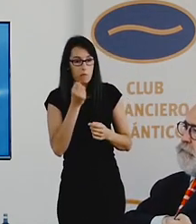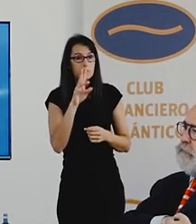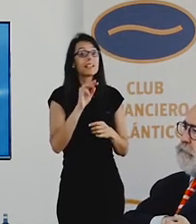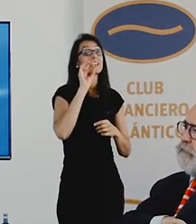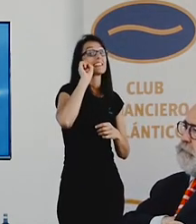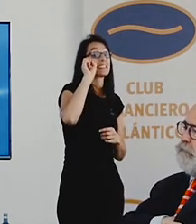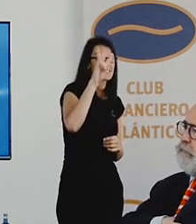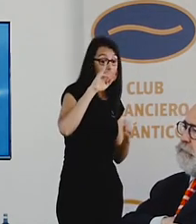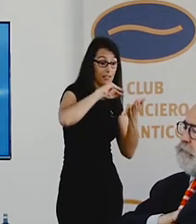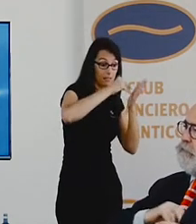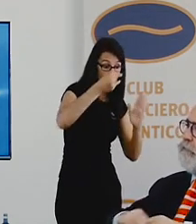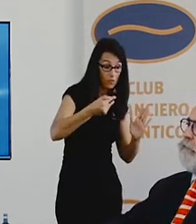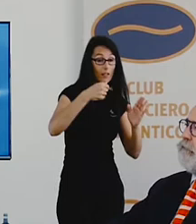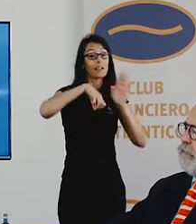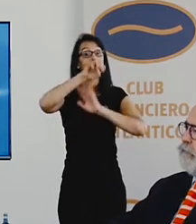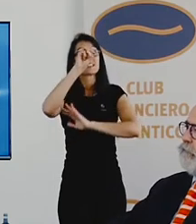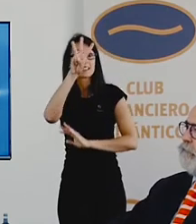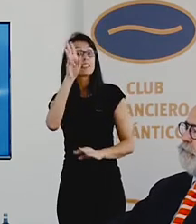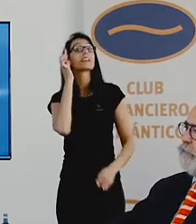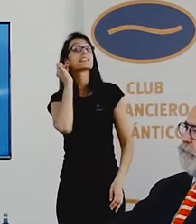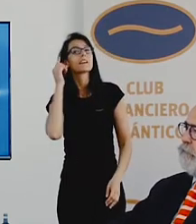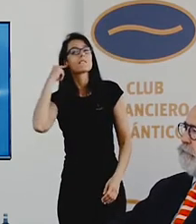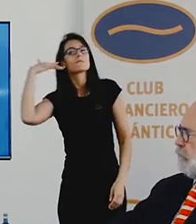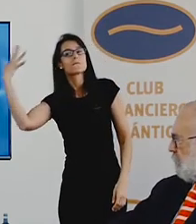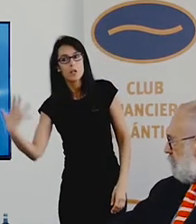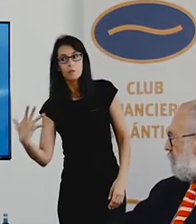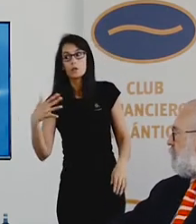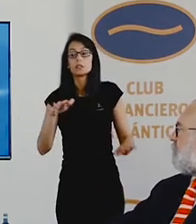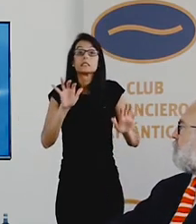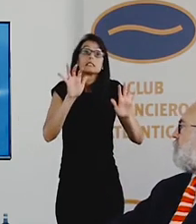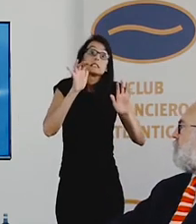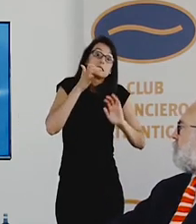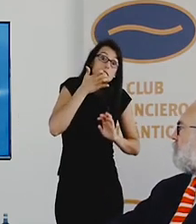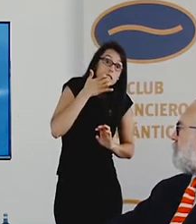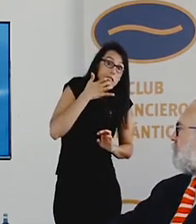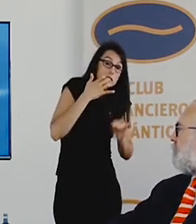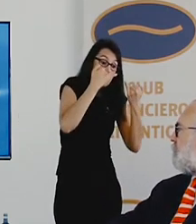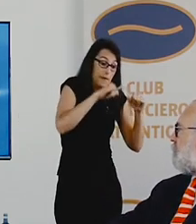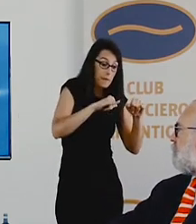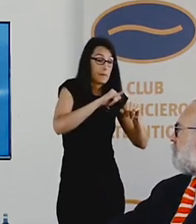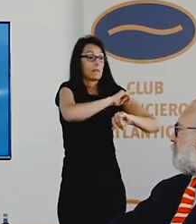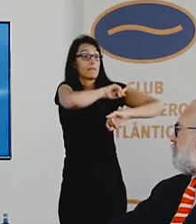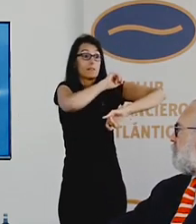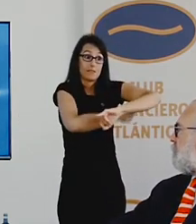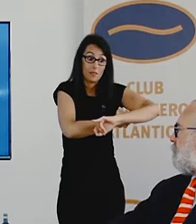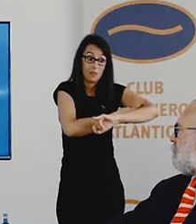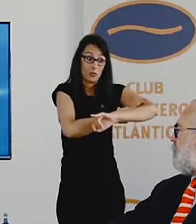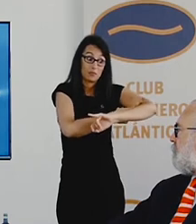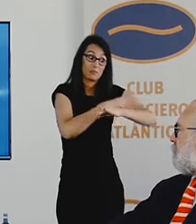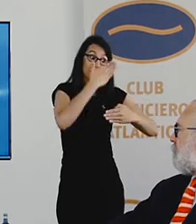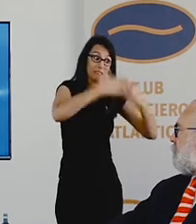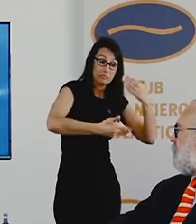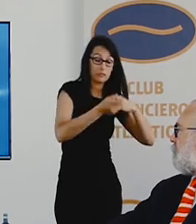tecnologías y 13 mujeres, en este caso famosas, que se han comprometido, si sus eventos deportivos no se lo impiden en